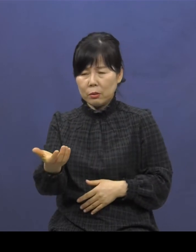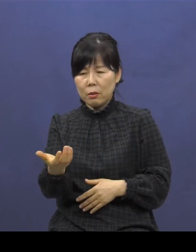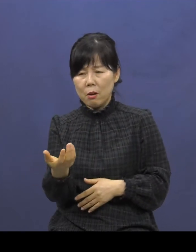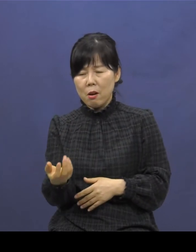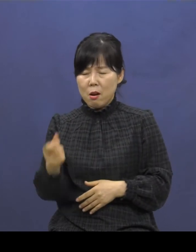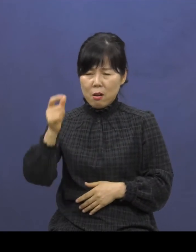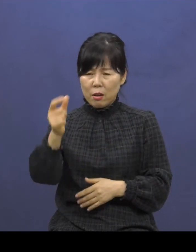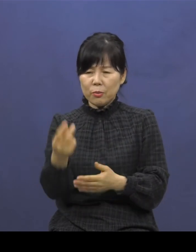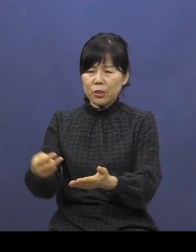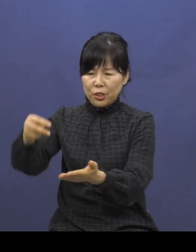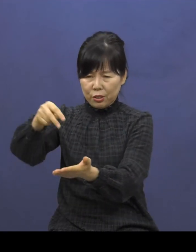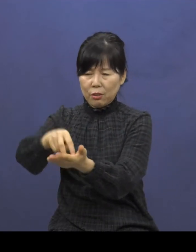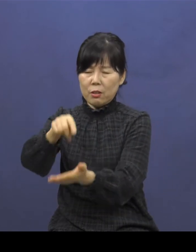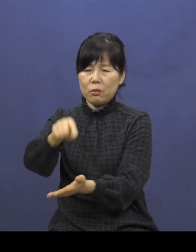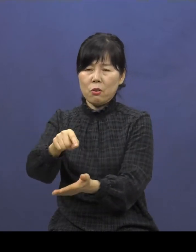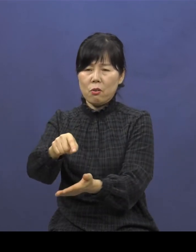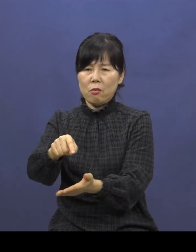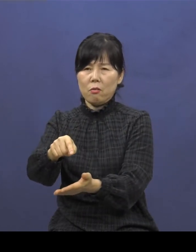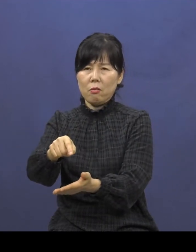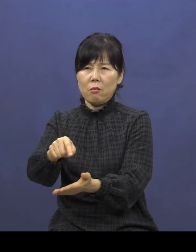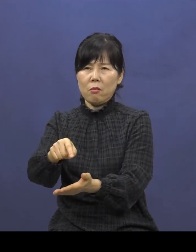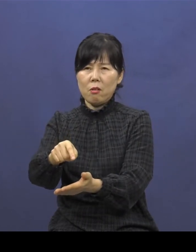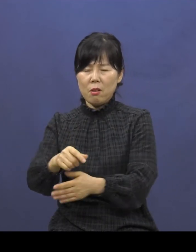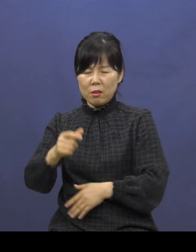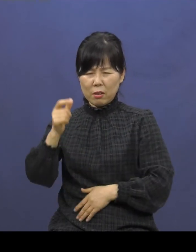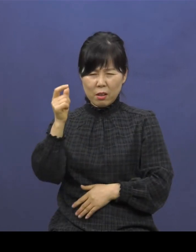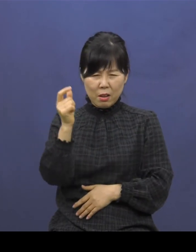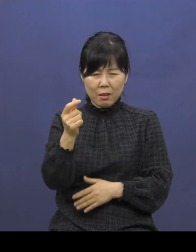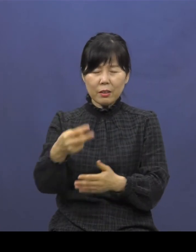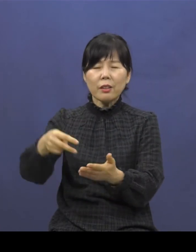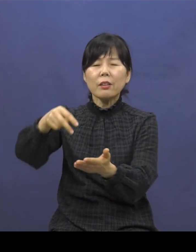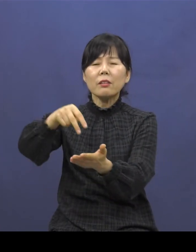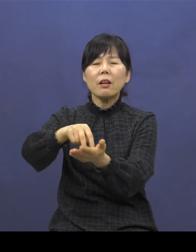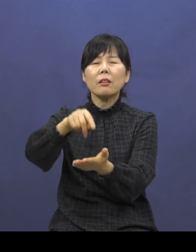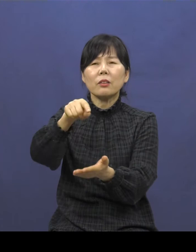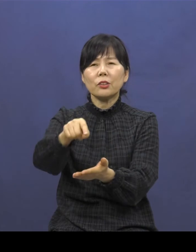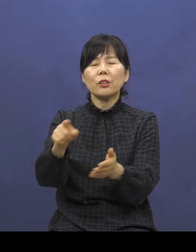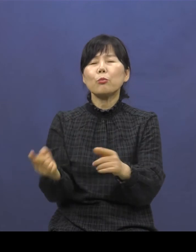내가 정말 죽는 한이 있어도 나는 결코 이걸 받아들일 수 없어. 분연히 이 자리에서 일어나는 거예요.